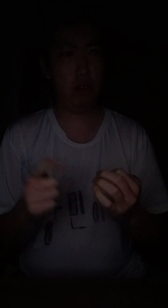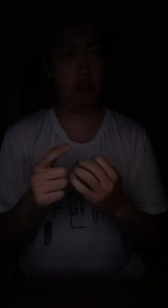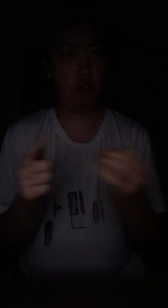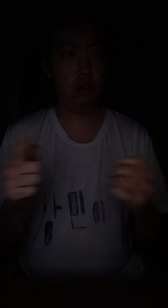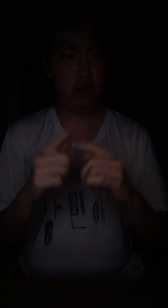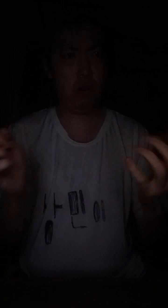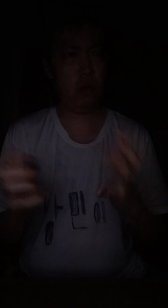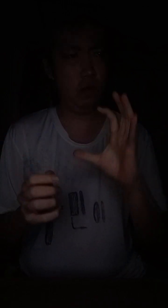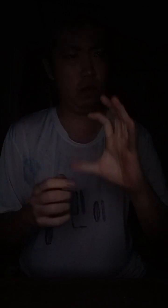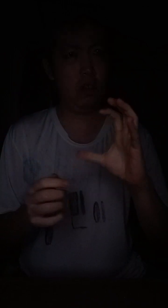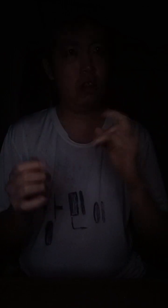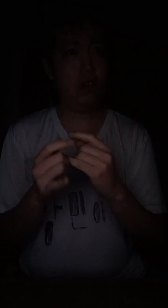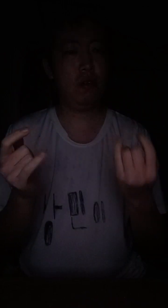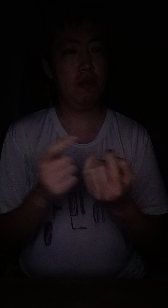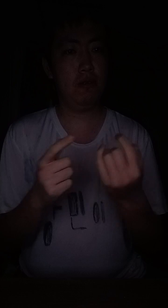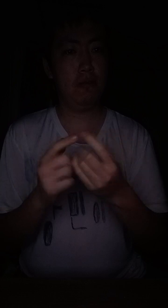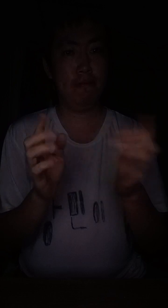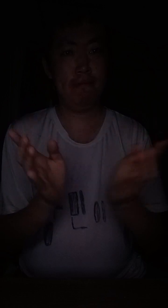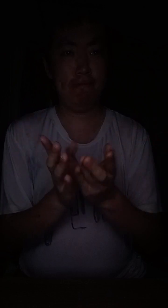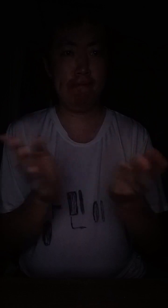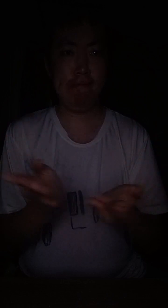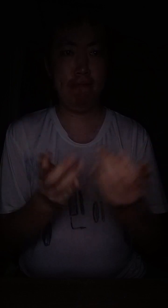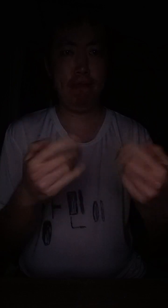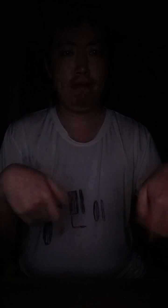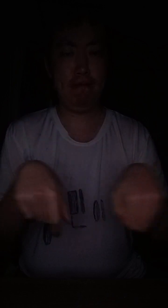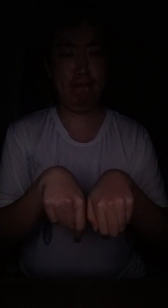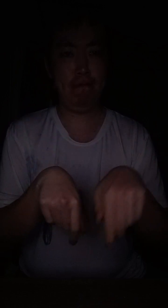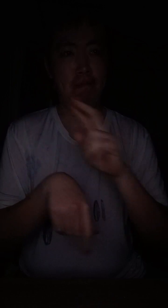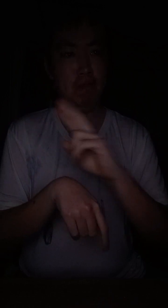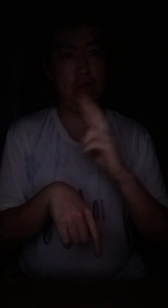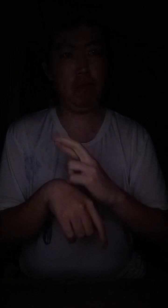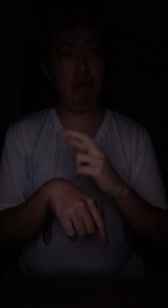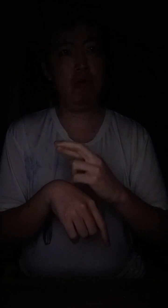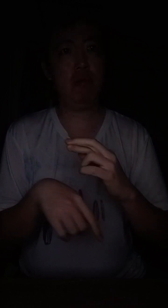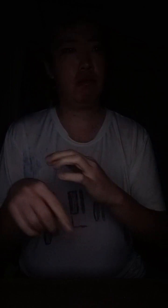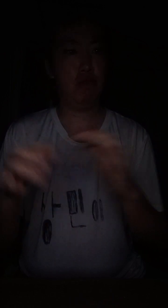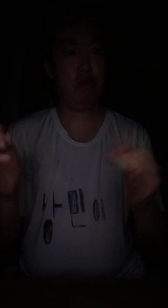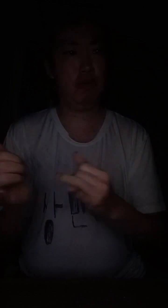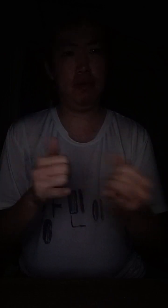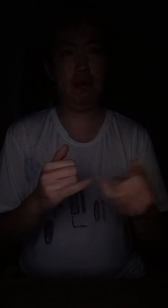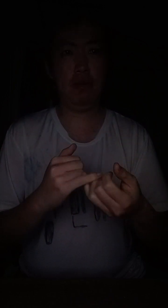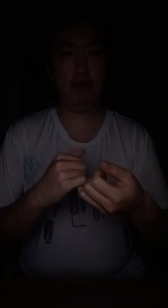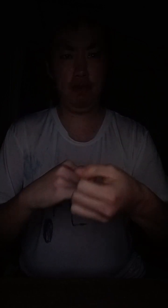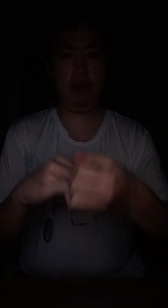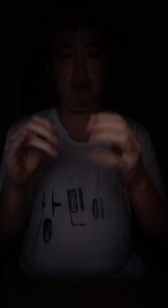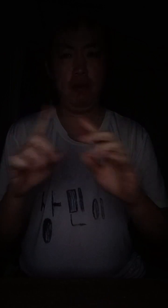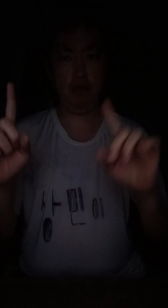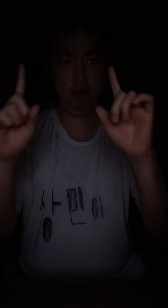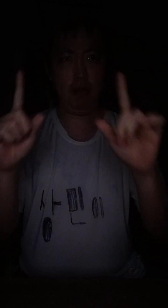화장실을 제공하거나 인근 건물의 화장실을 임대하는 방식 등으로 최저 주거 기준을 충족시켜야 한다고